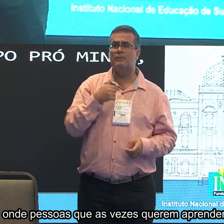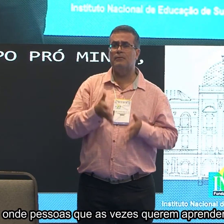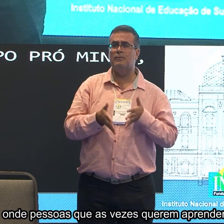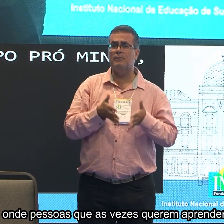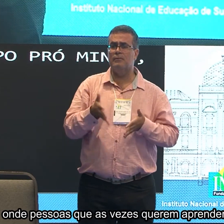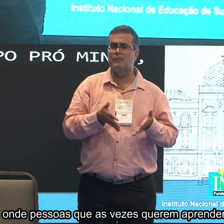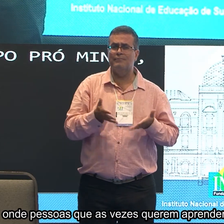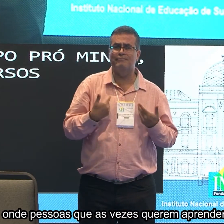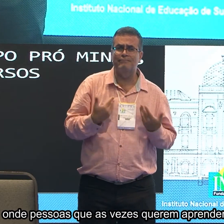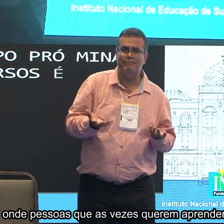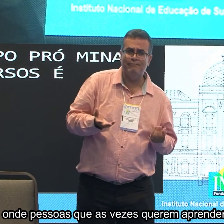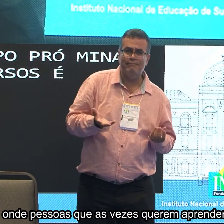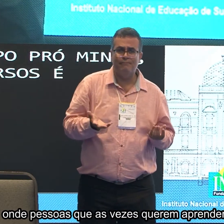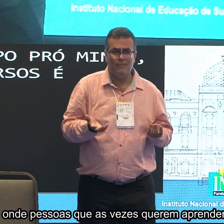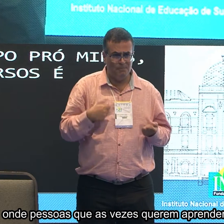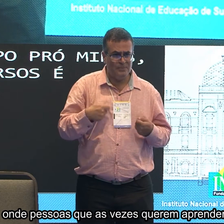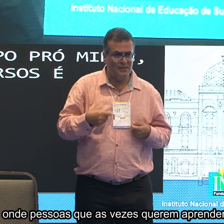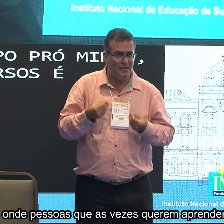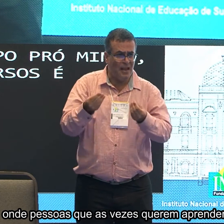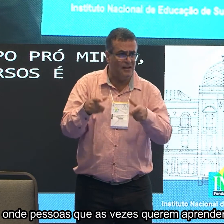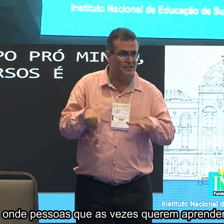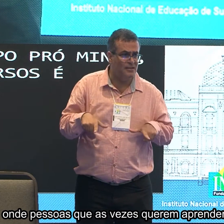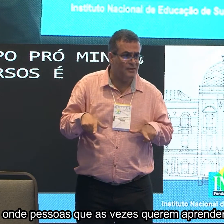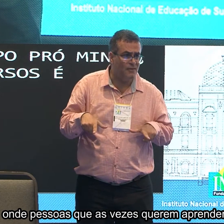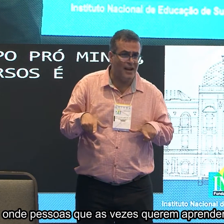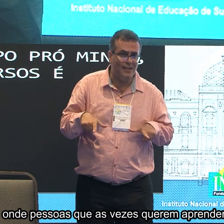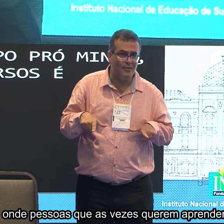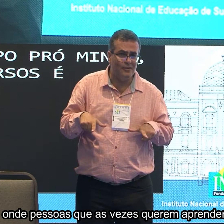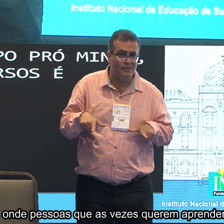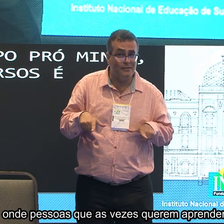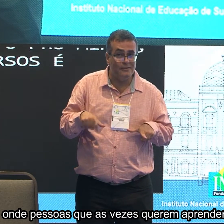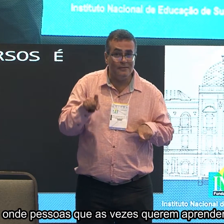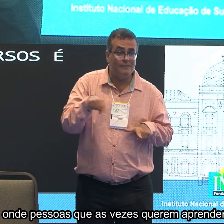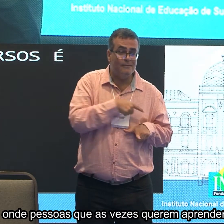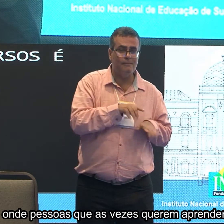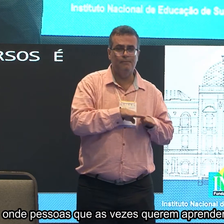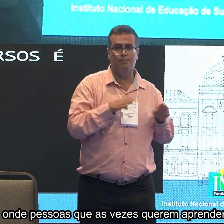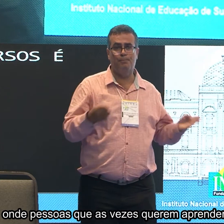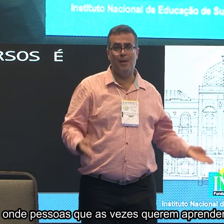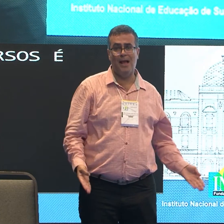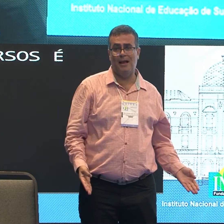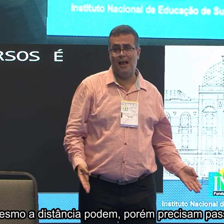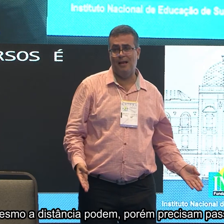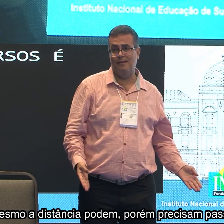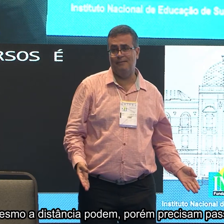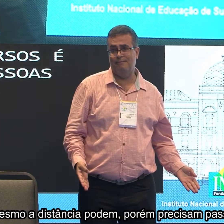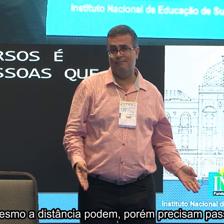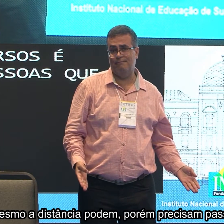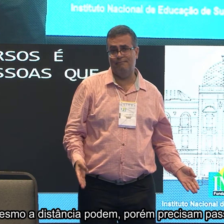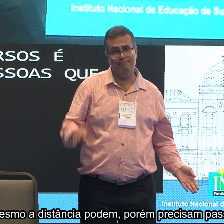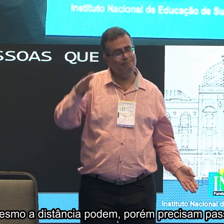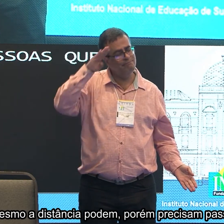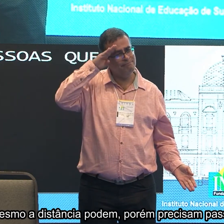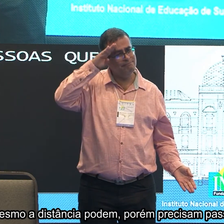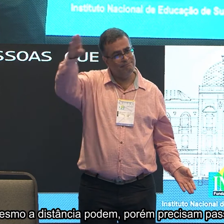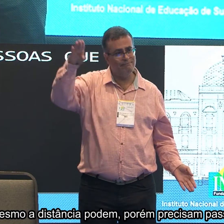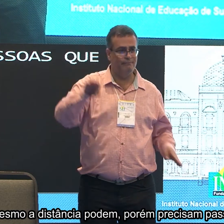onde pessoas que às vezes querem aprender mesmo à distância,